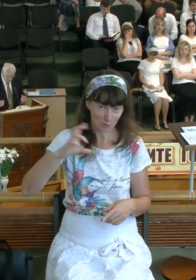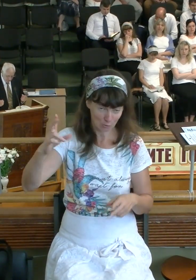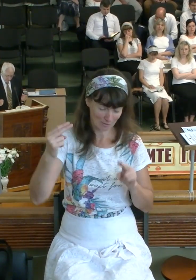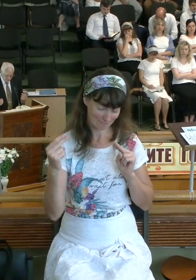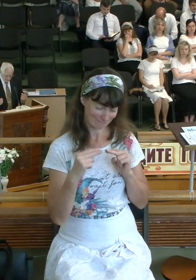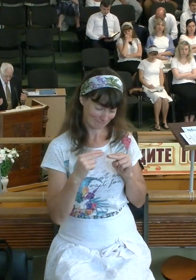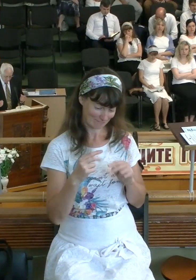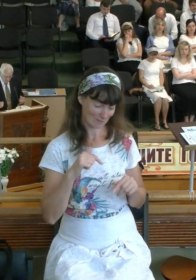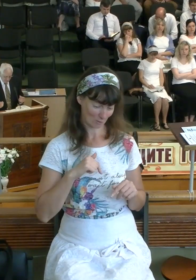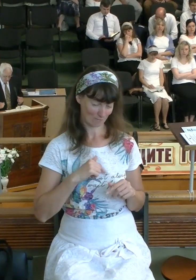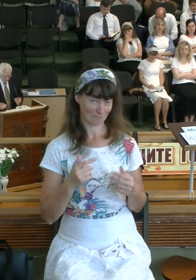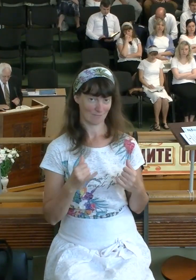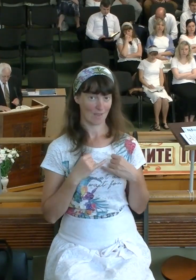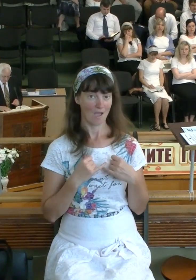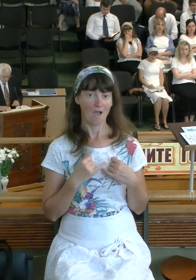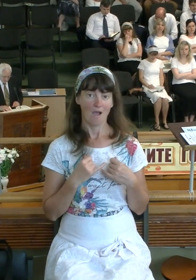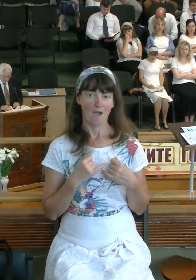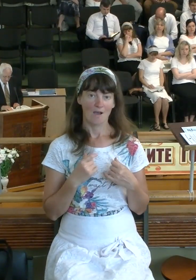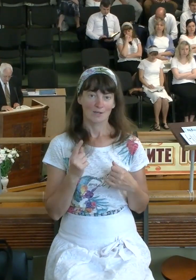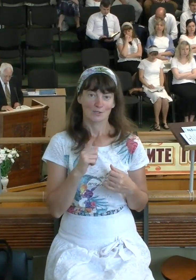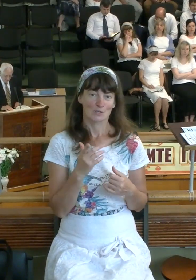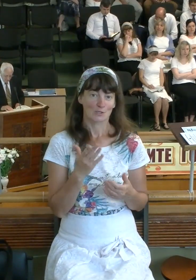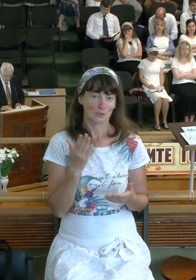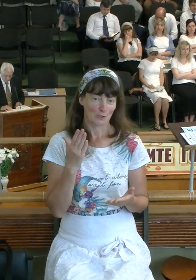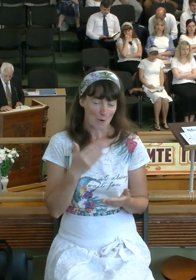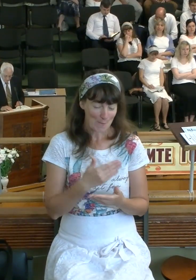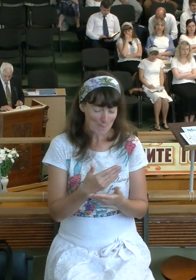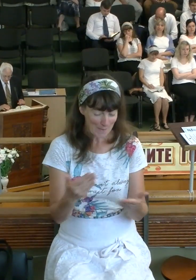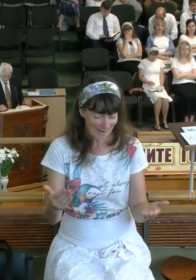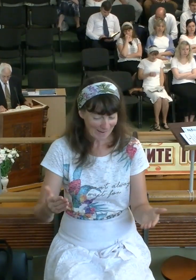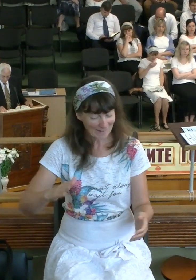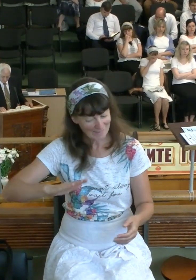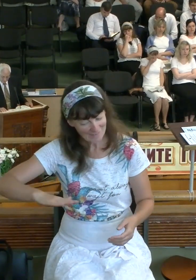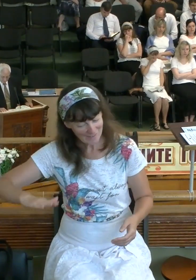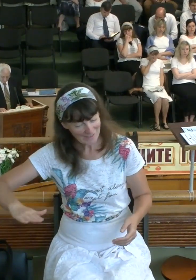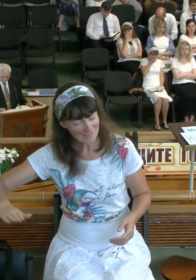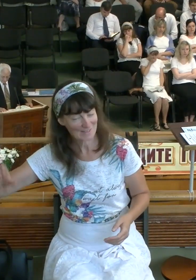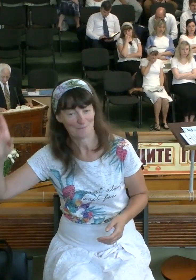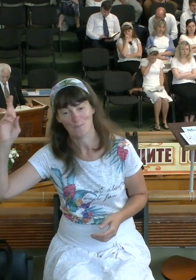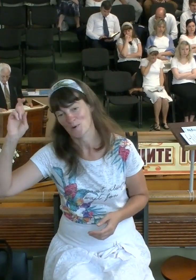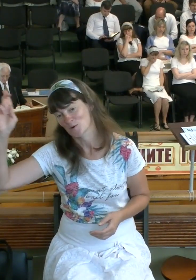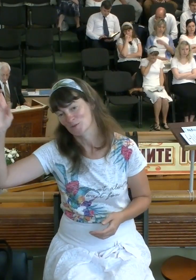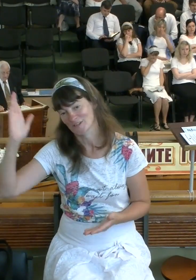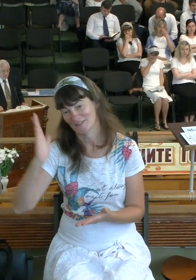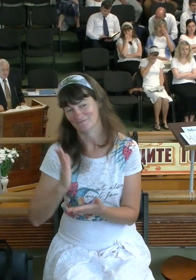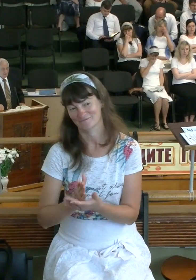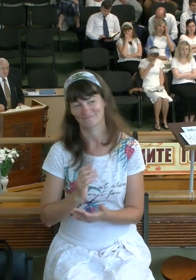нашему, что мы дети Божьи.